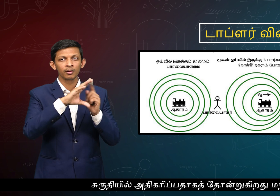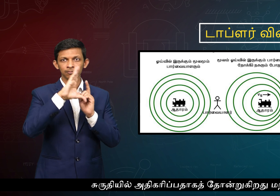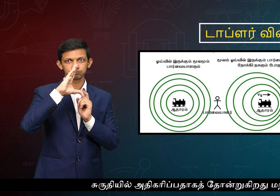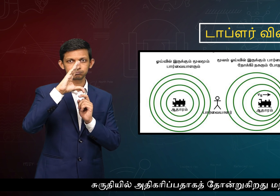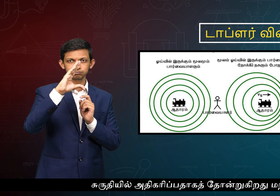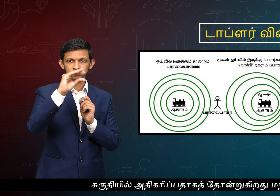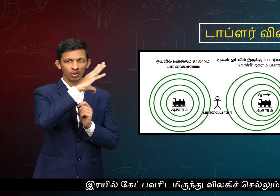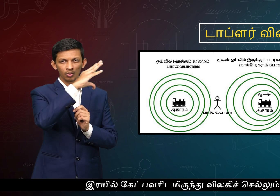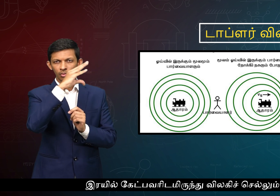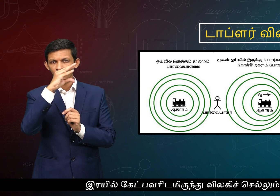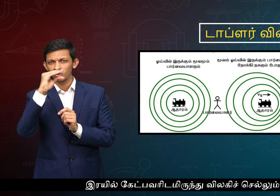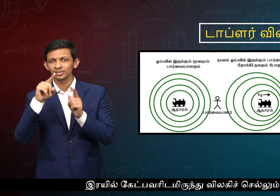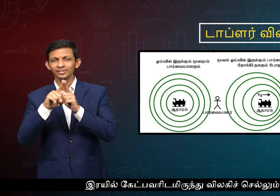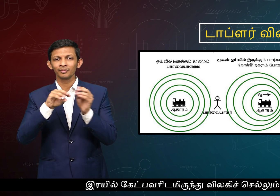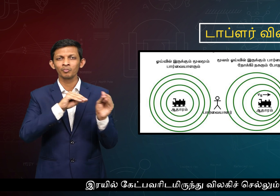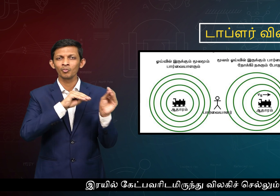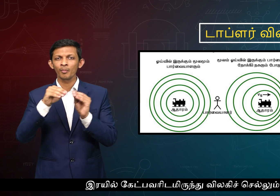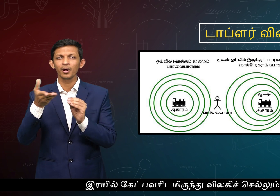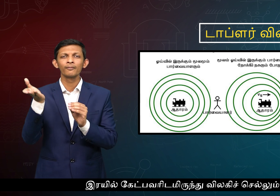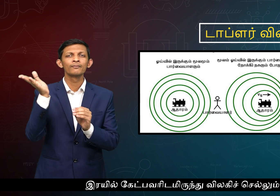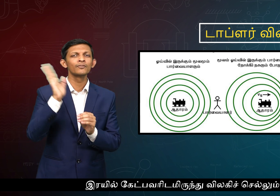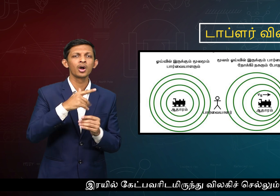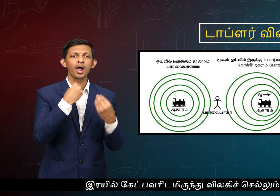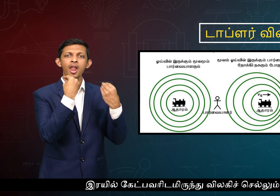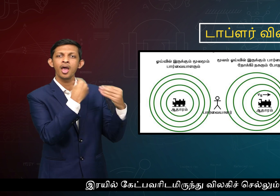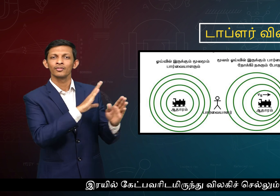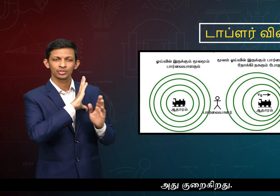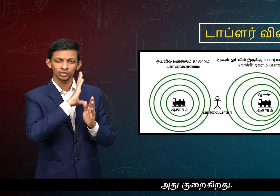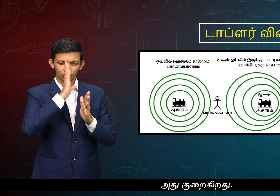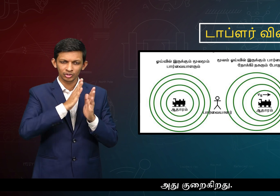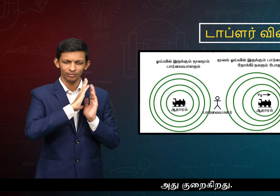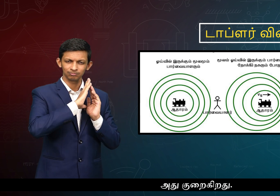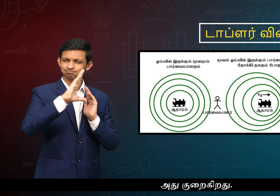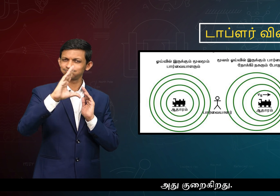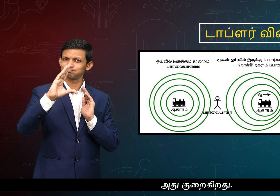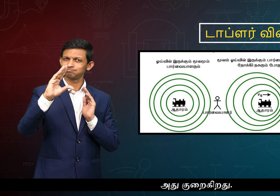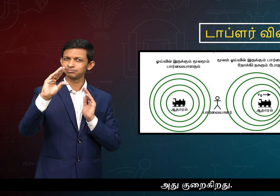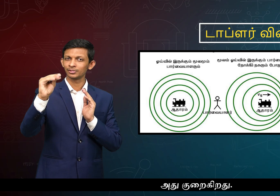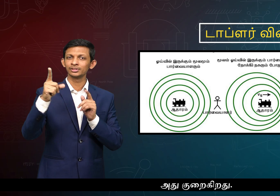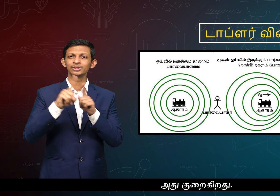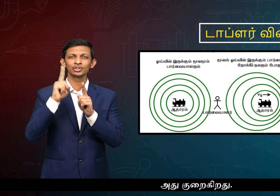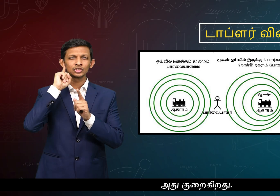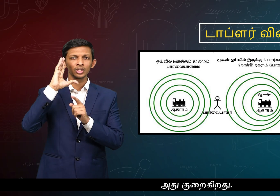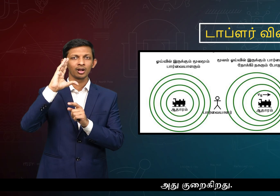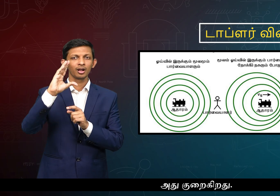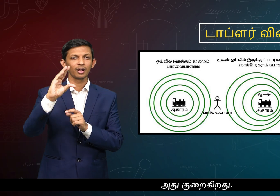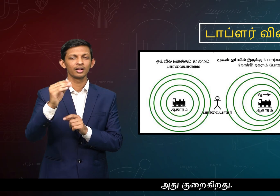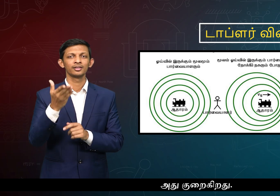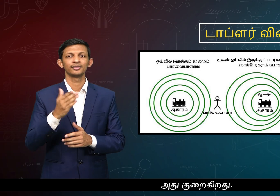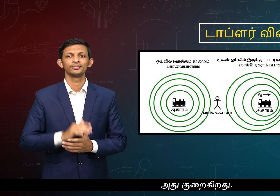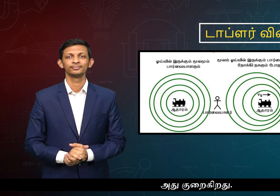தோன்றுகிறது மற்றும் ரயில் கேட்பவரிடமிருந்து விலகி செல்லும் போது அது குறைகிறது.